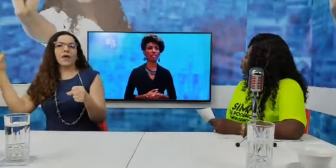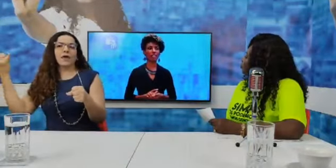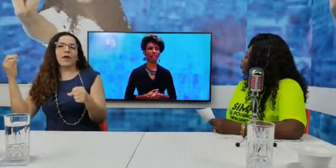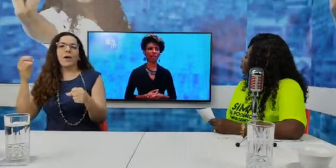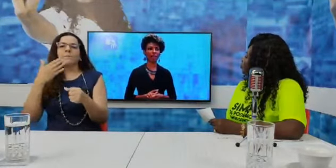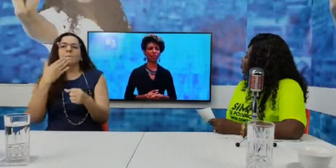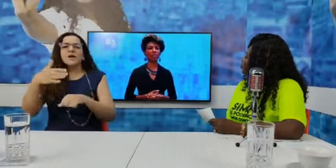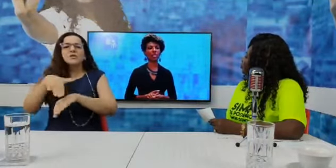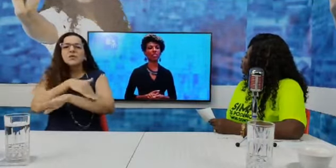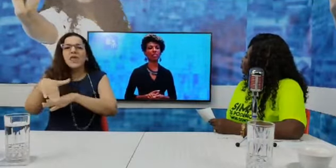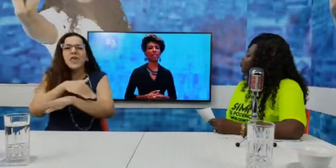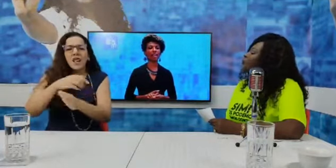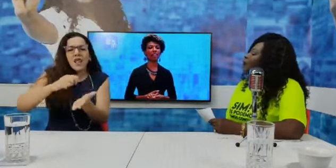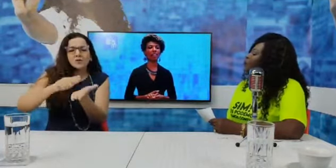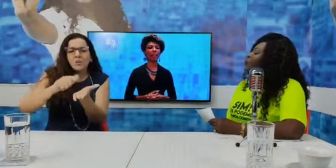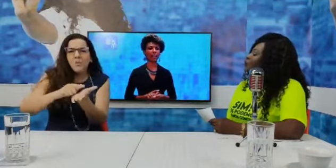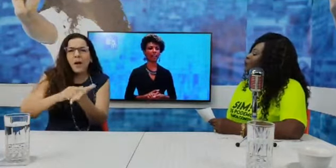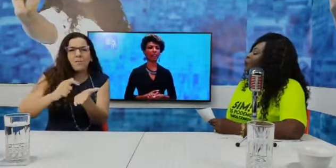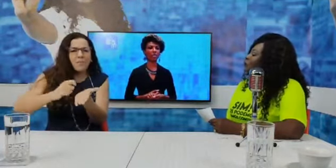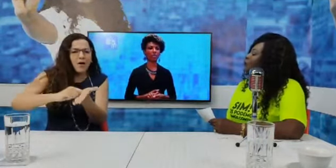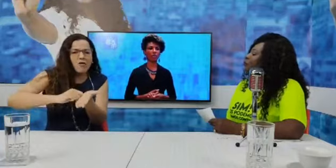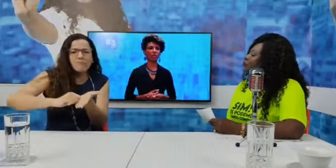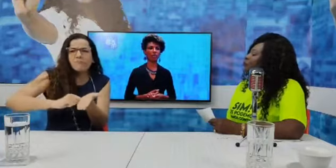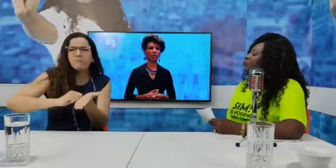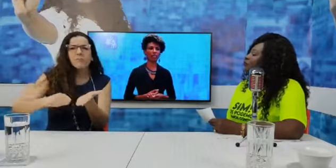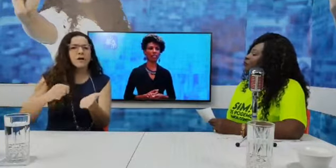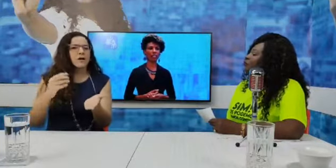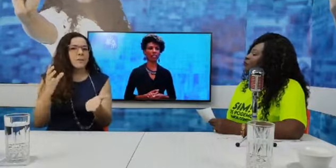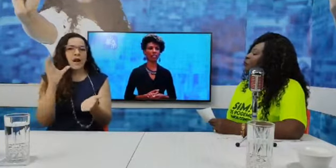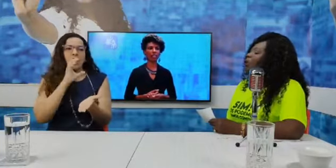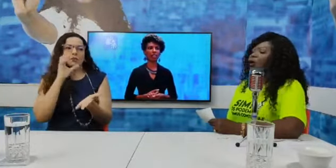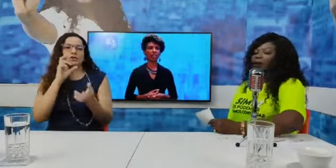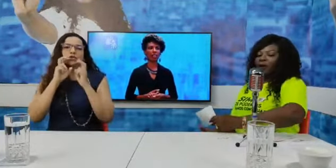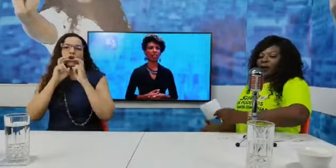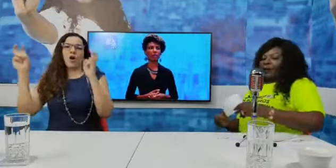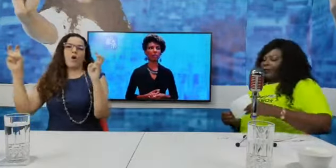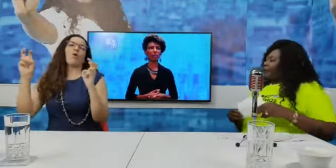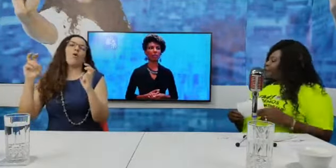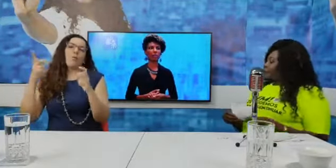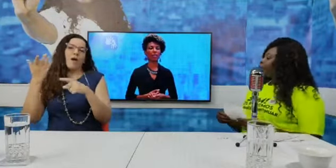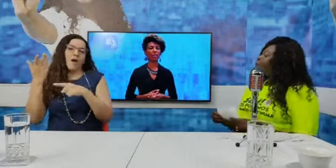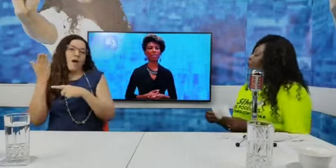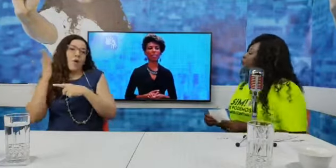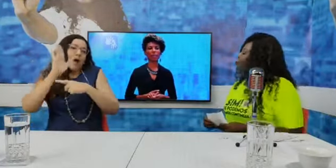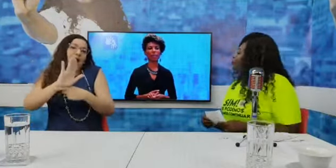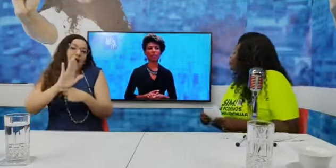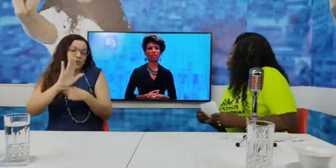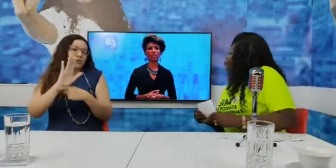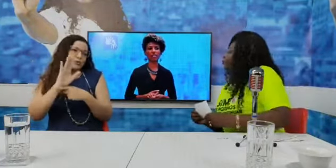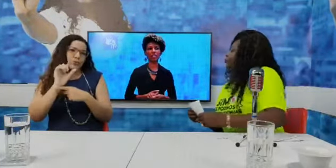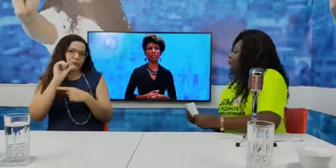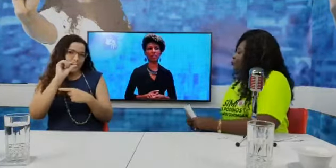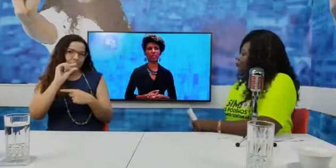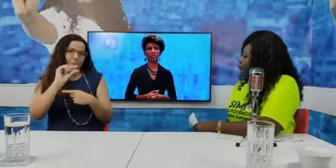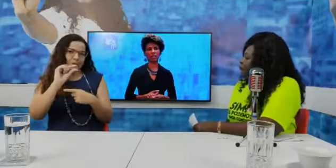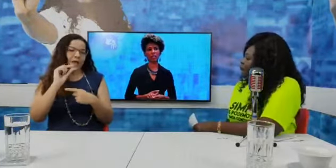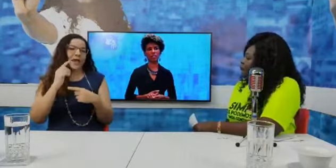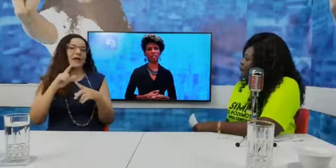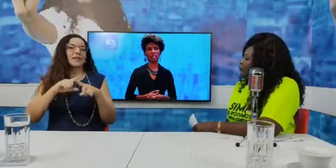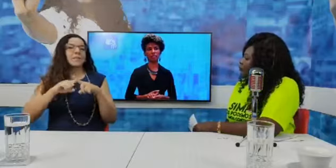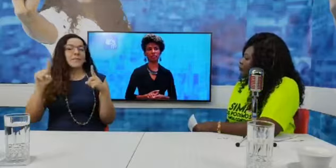já sabe e pode avisar, ligar aos órgãos competentes, né? Para o mais rápido possível resolver a